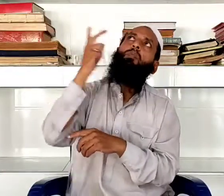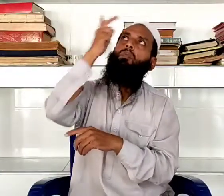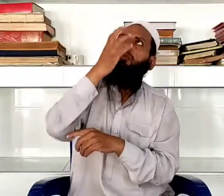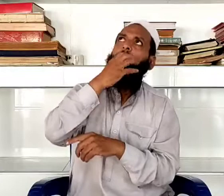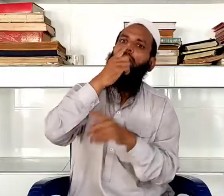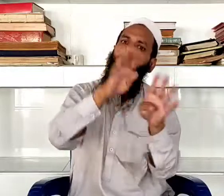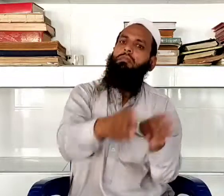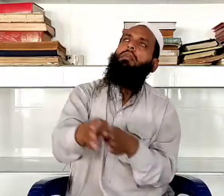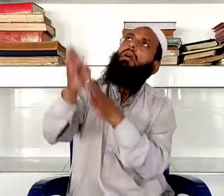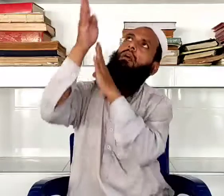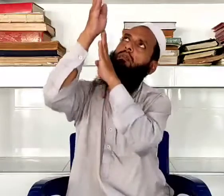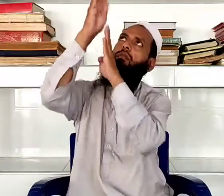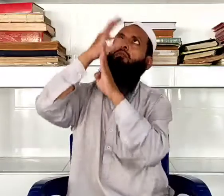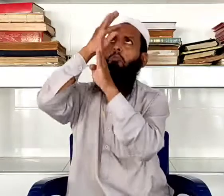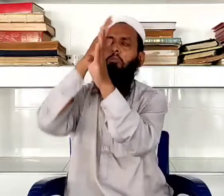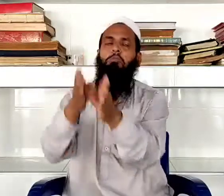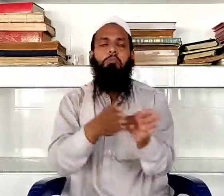और जनाब शेर खुदा